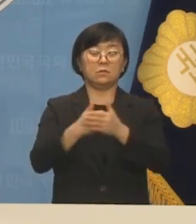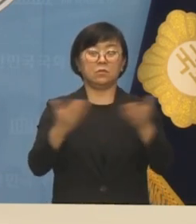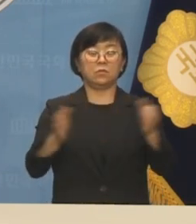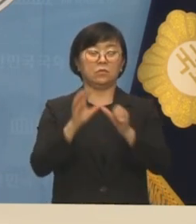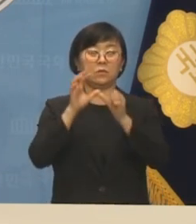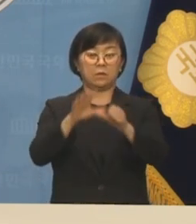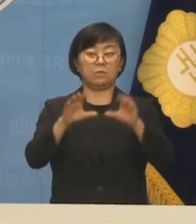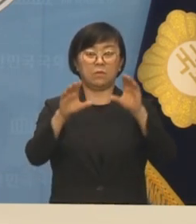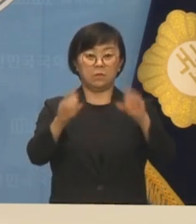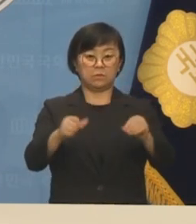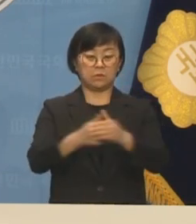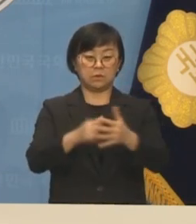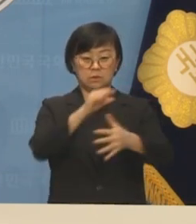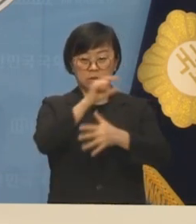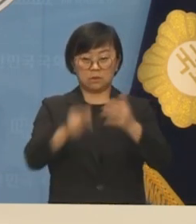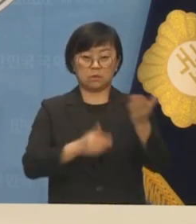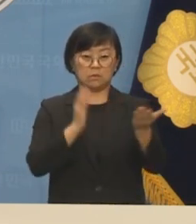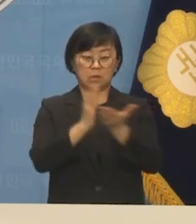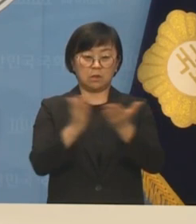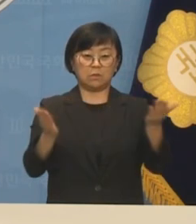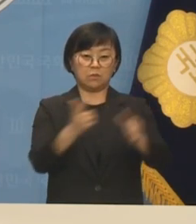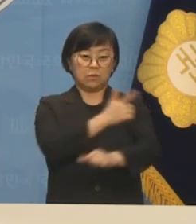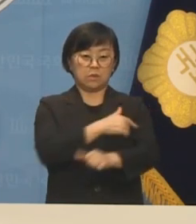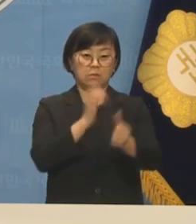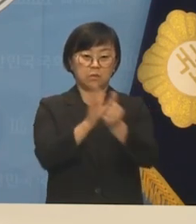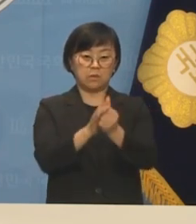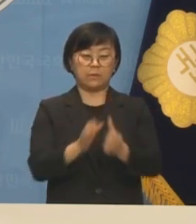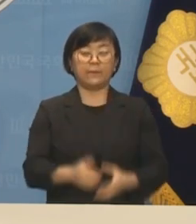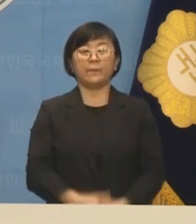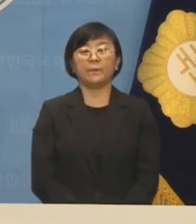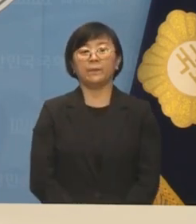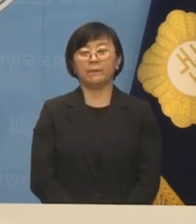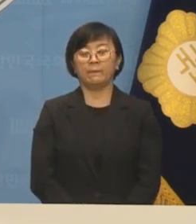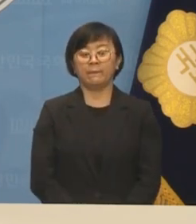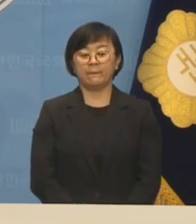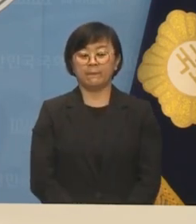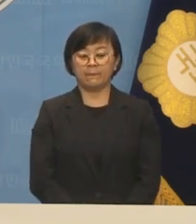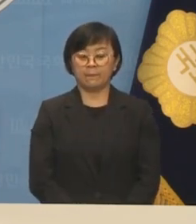탄압을 멈추고 절차에 따라 노동이사를 임명하십시오.